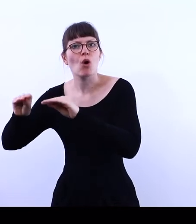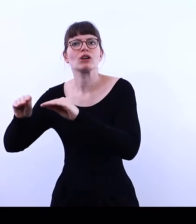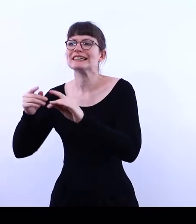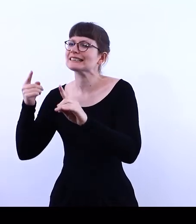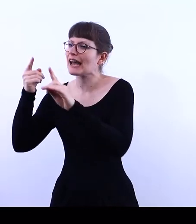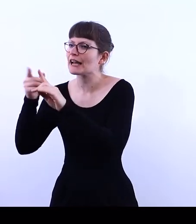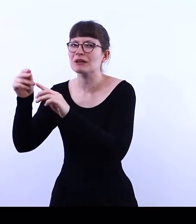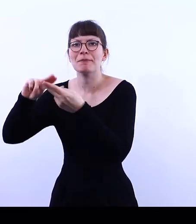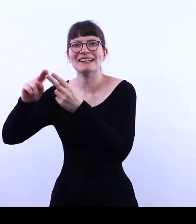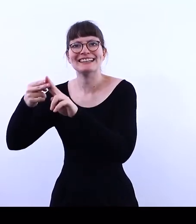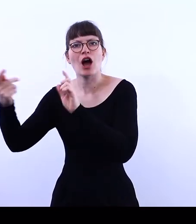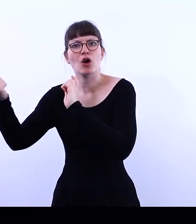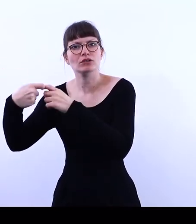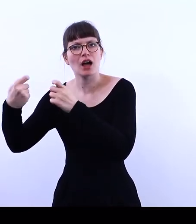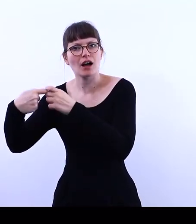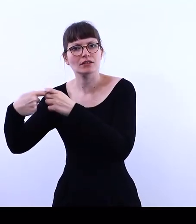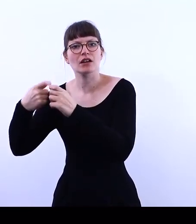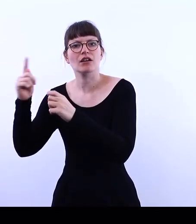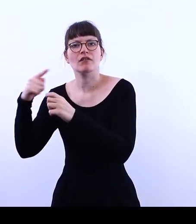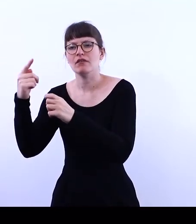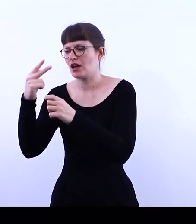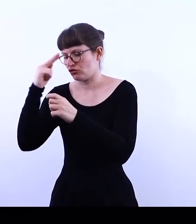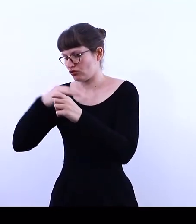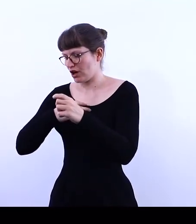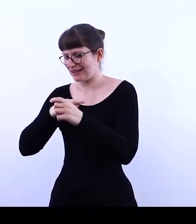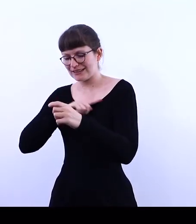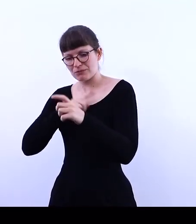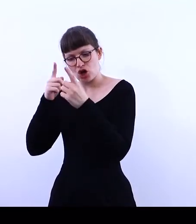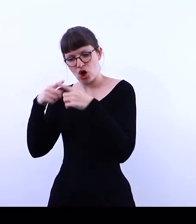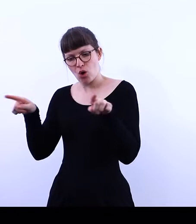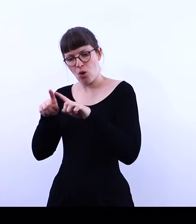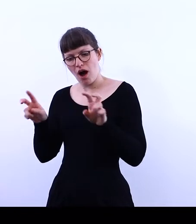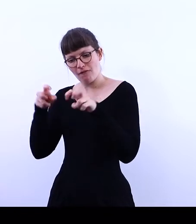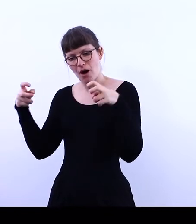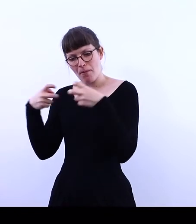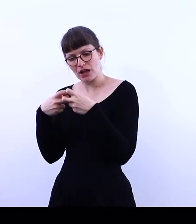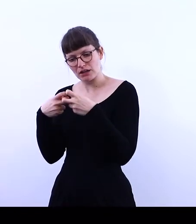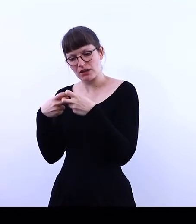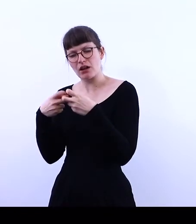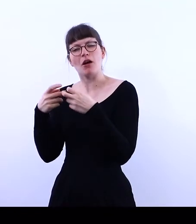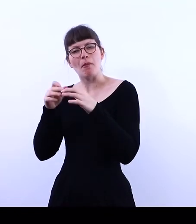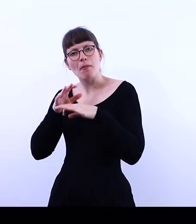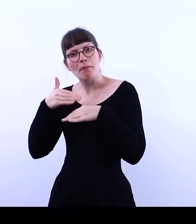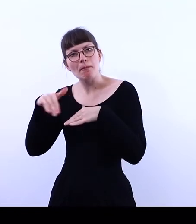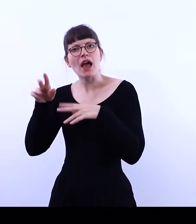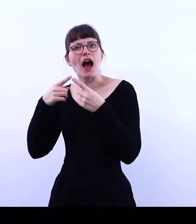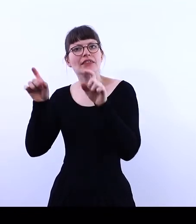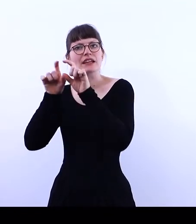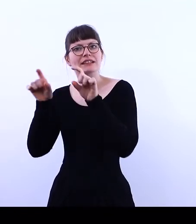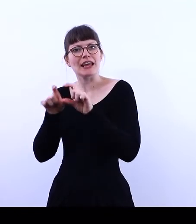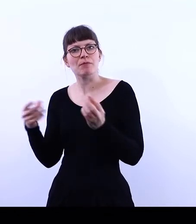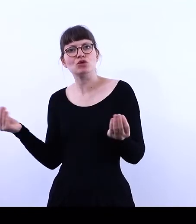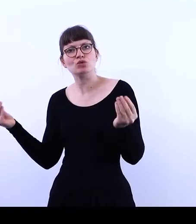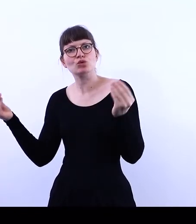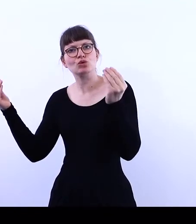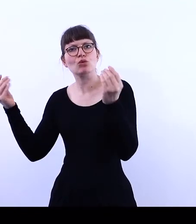Mitgliedern darum, wie wir uns als Chor oder als Chöre, als Chorverbände einfach eben noch anders thematisch aufstellen können und nochmal andere